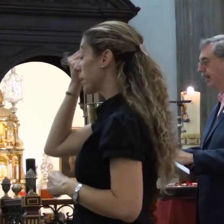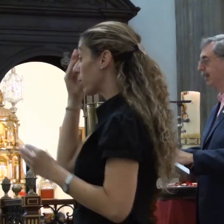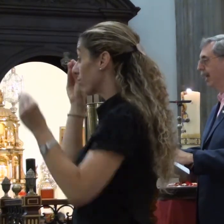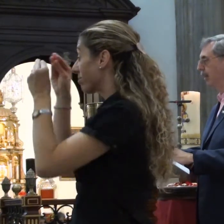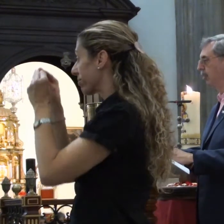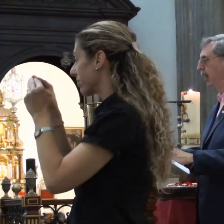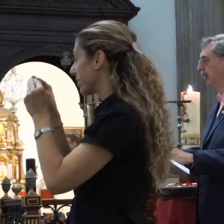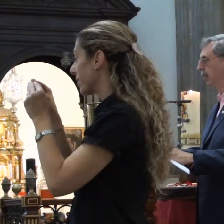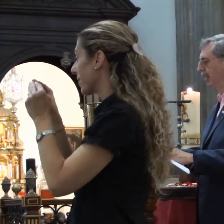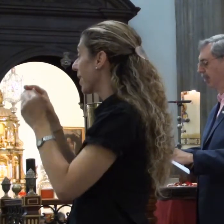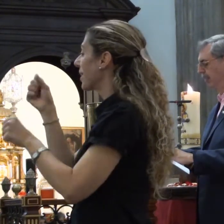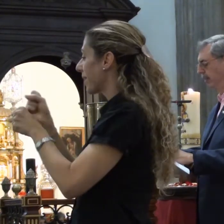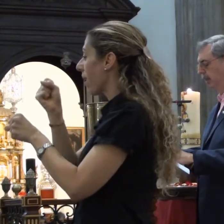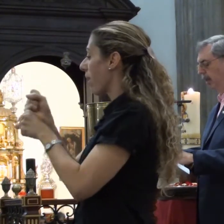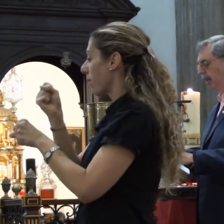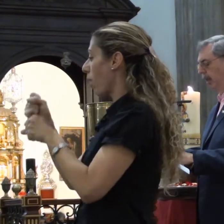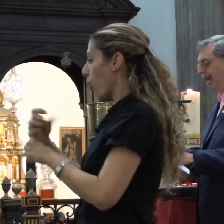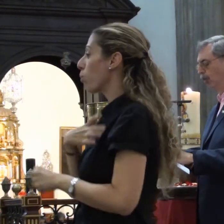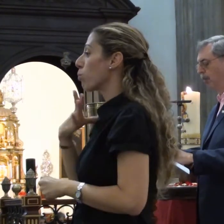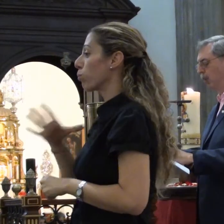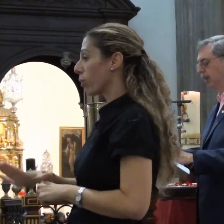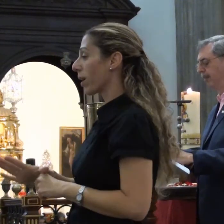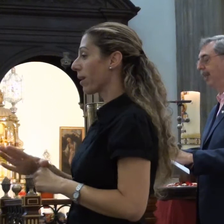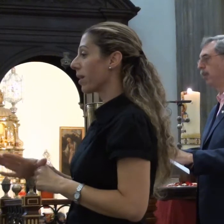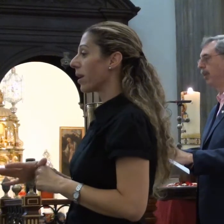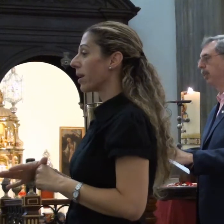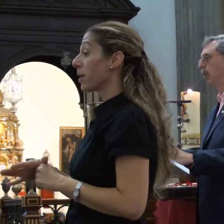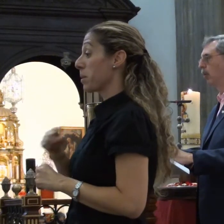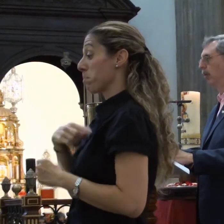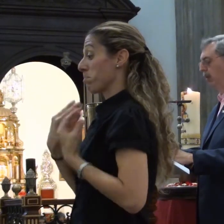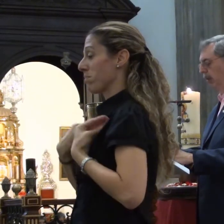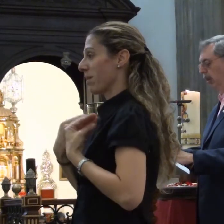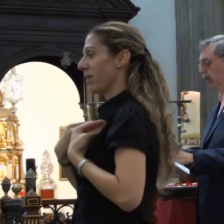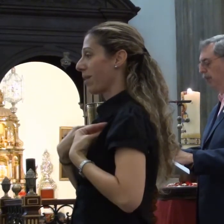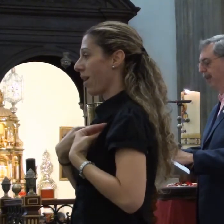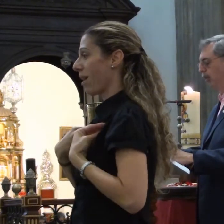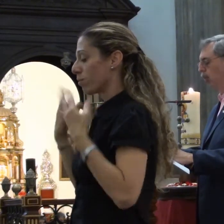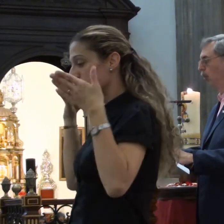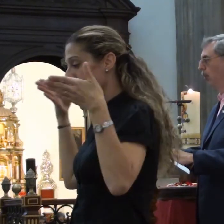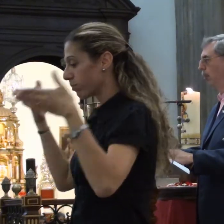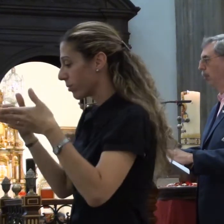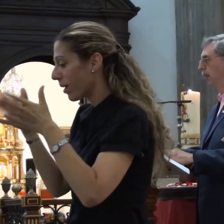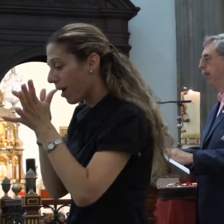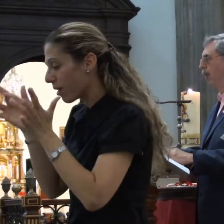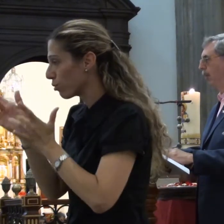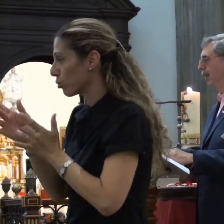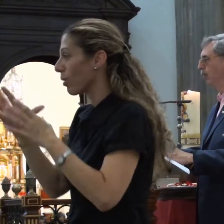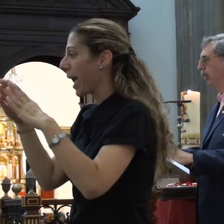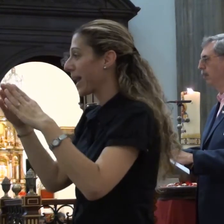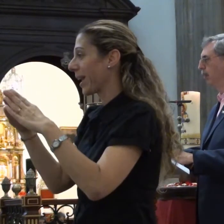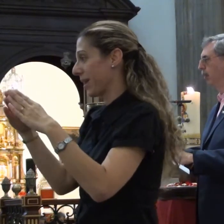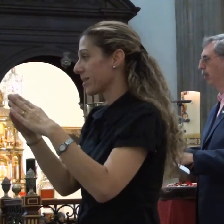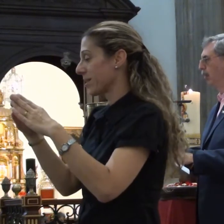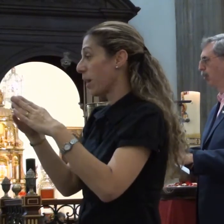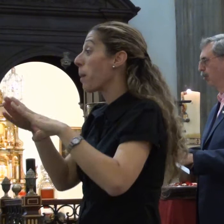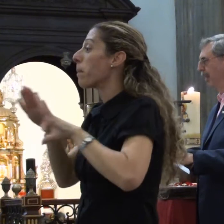de una tarea tan exigente desafiante que toma nuestra vida por el tema nos pide todo pero al